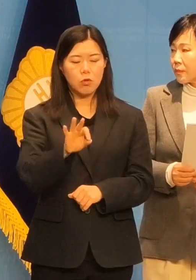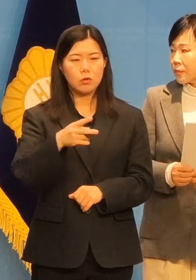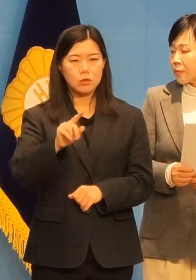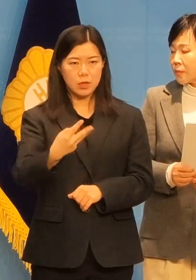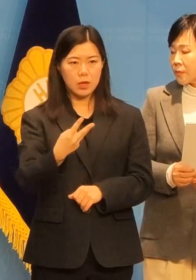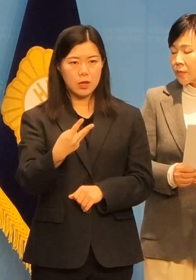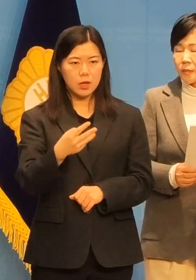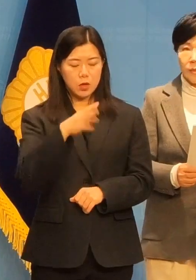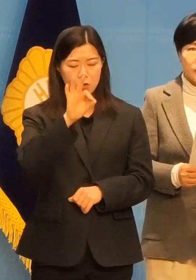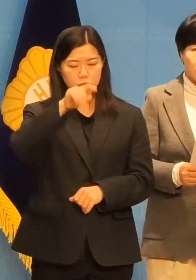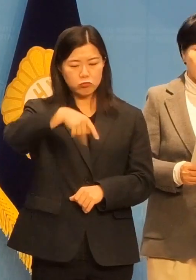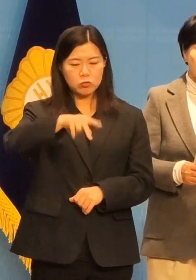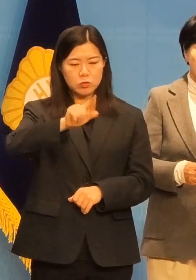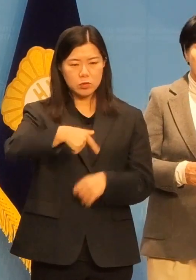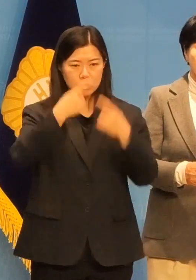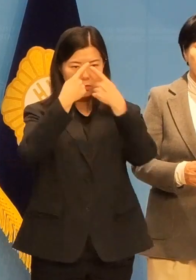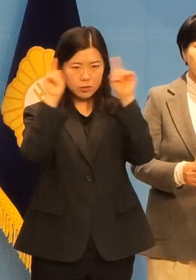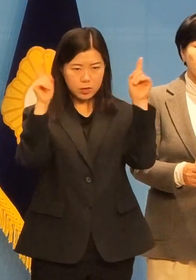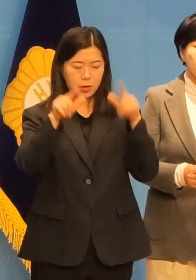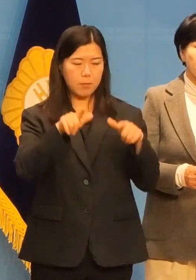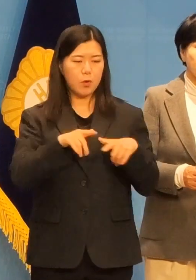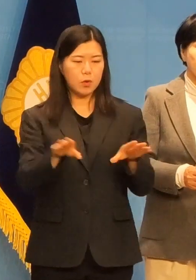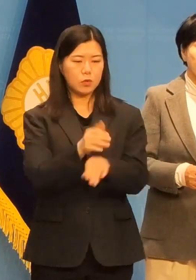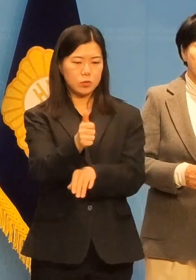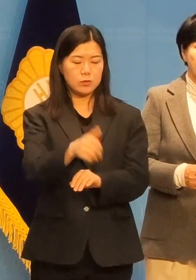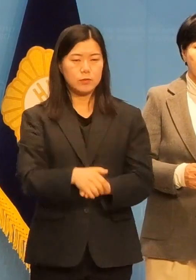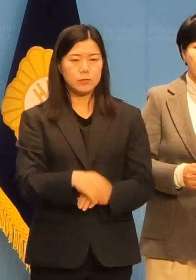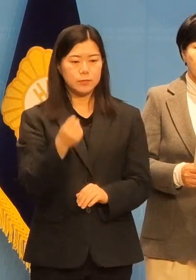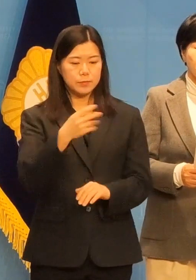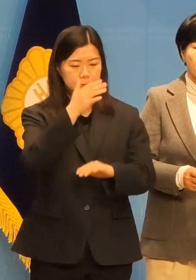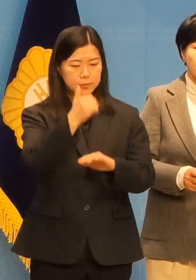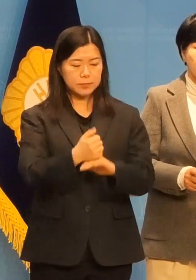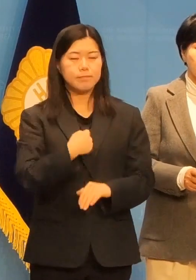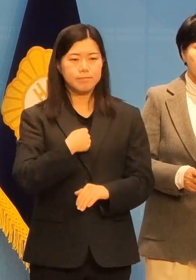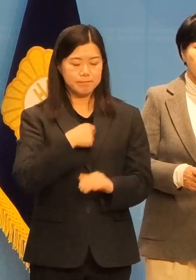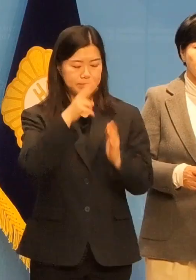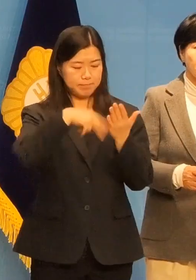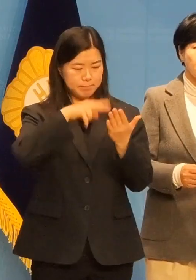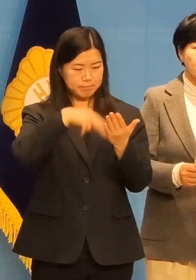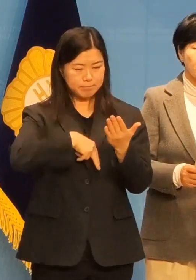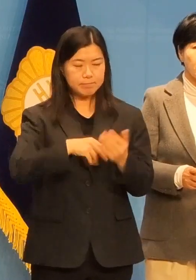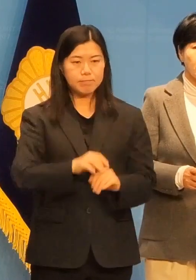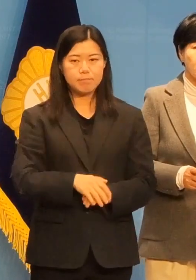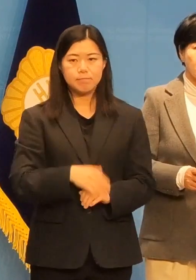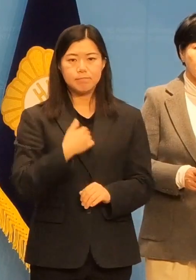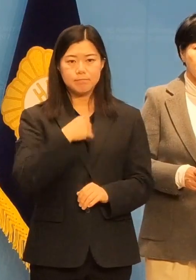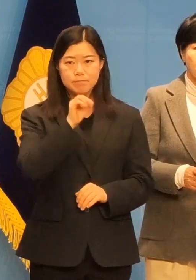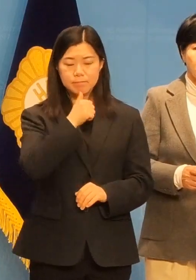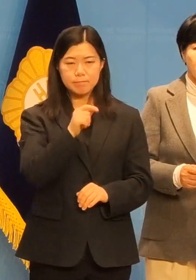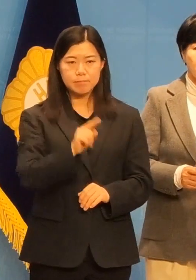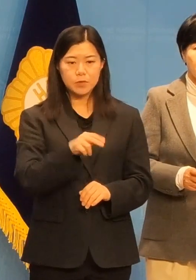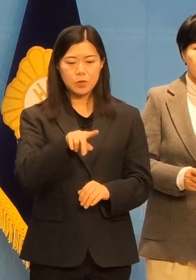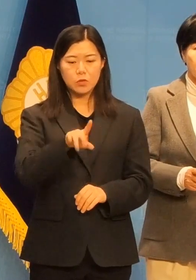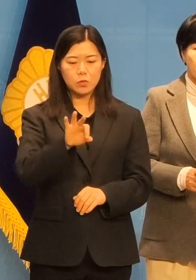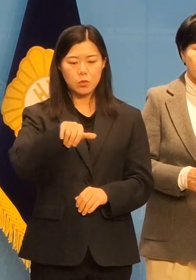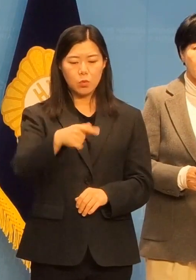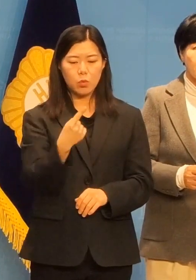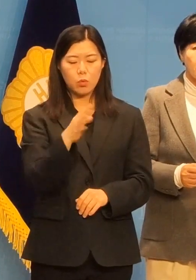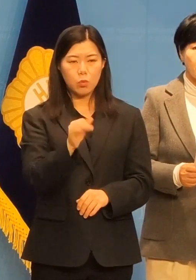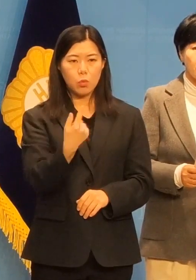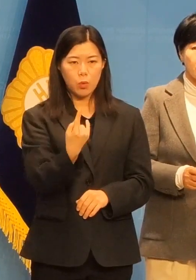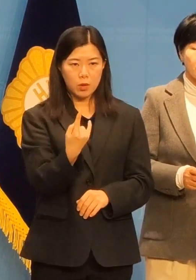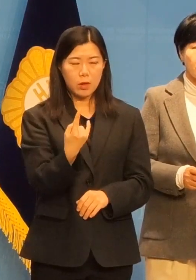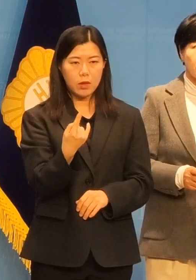우석대학 명예총장님이 낭독하시고, 마지막 부분을 제가 읽는데 제 소개가 여기 있습니다만 저는 성공의